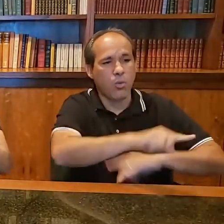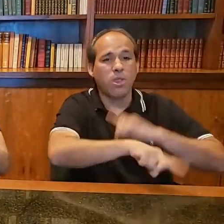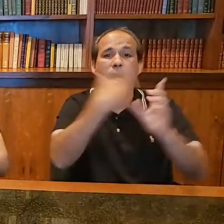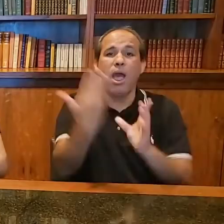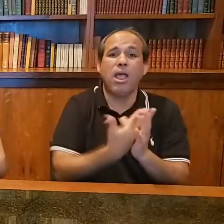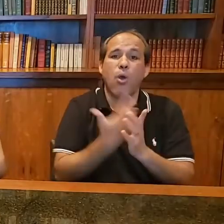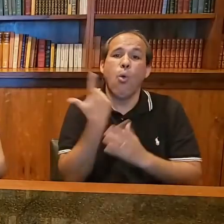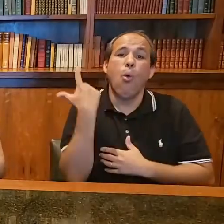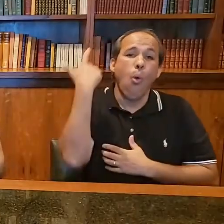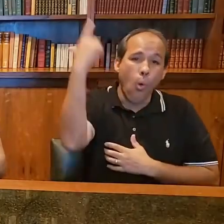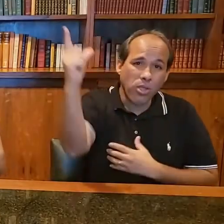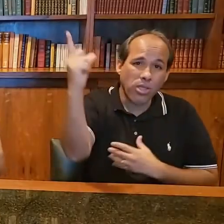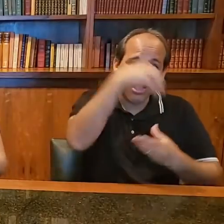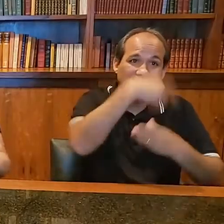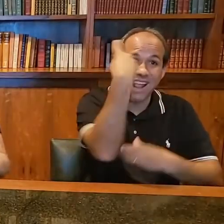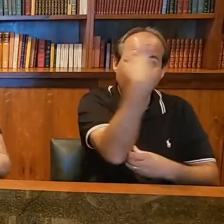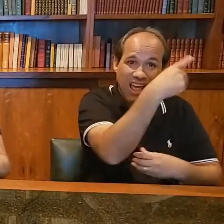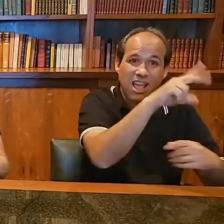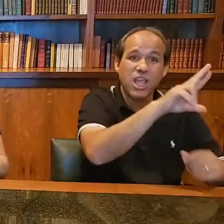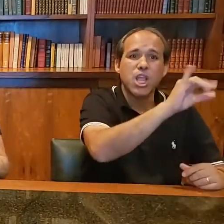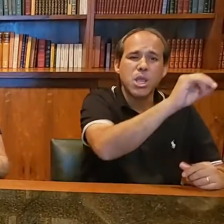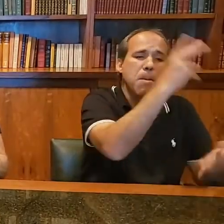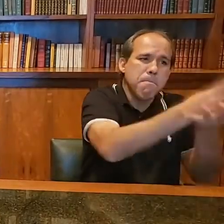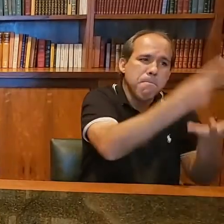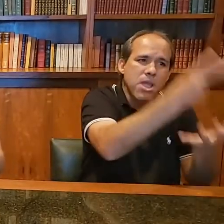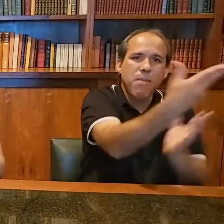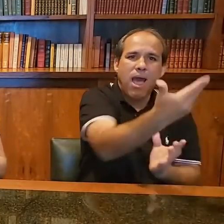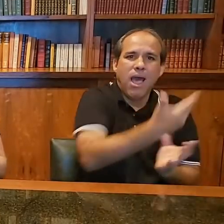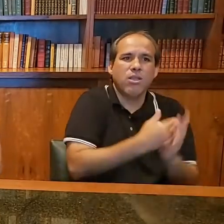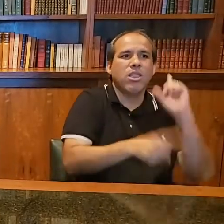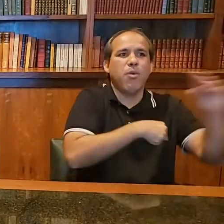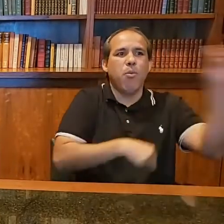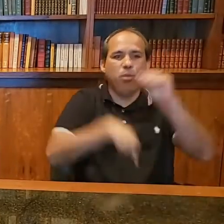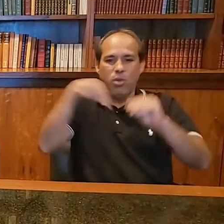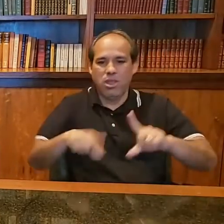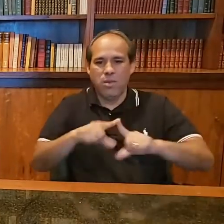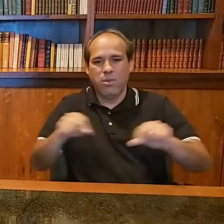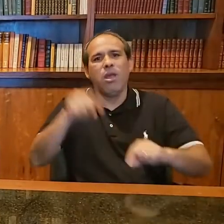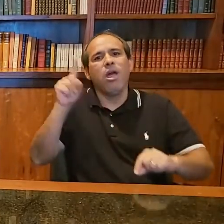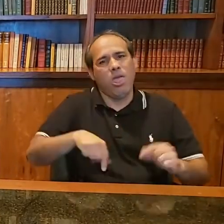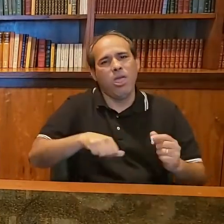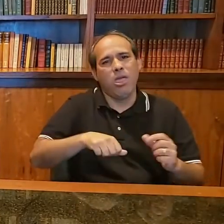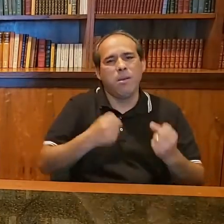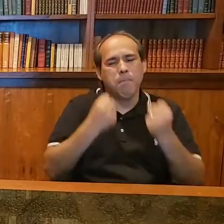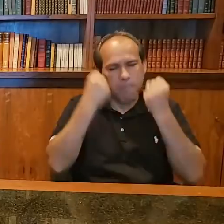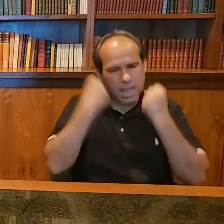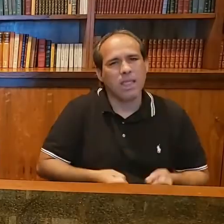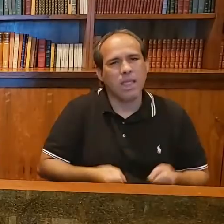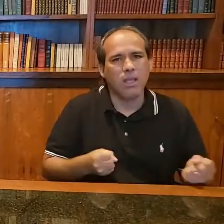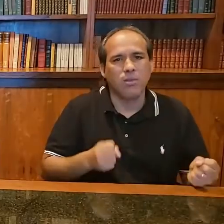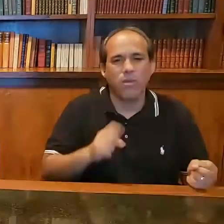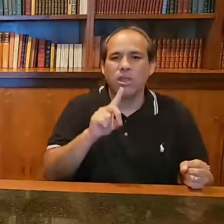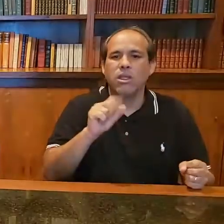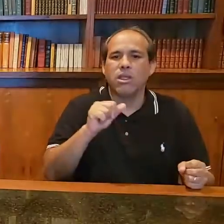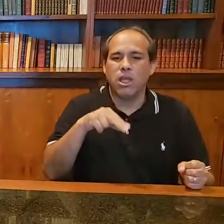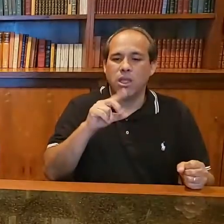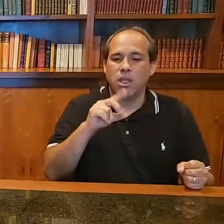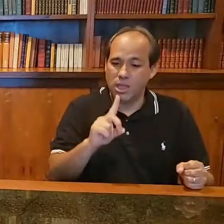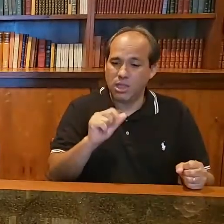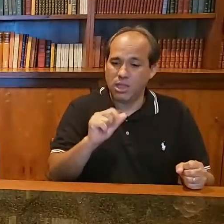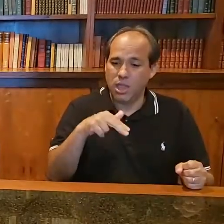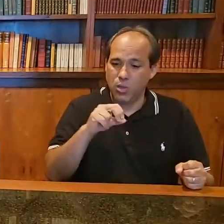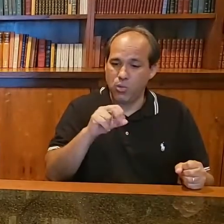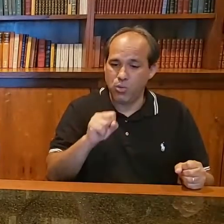aqui no Tribunal Superior em Brasília, a mesma ação. E é bastante pesada a ação do Dono Moraes. Eu espero o quê? Que seja